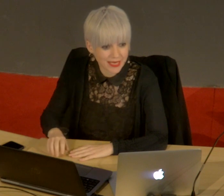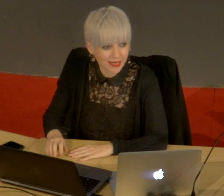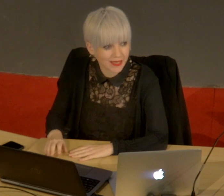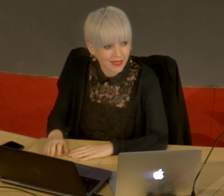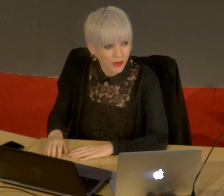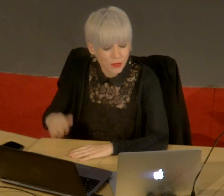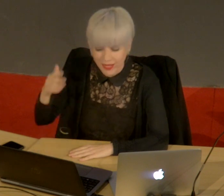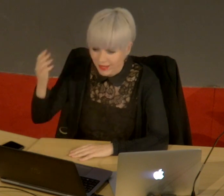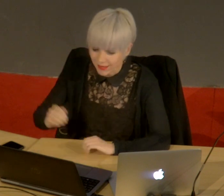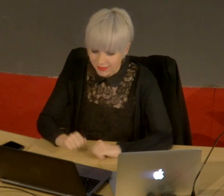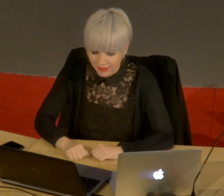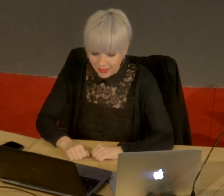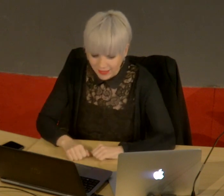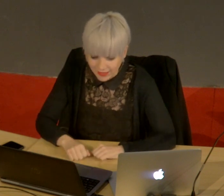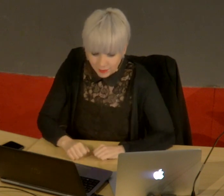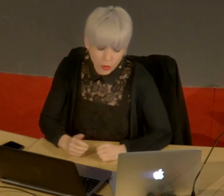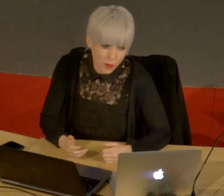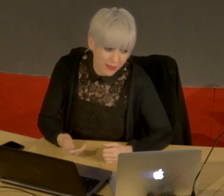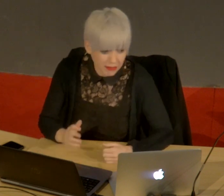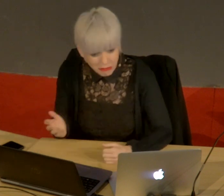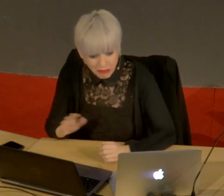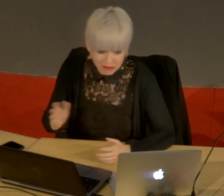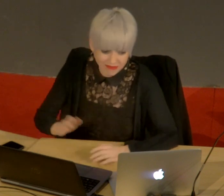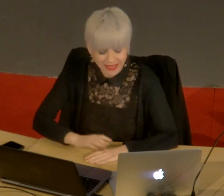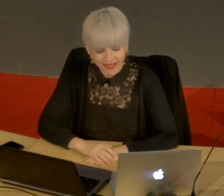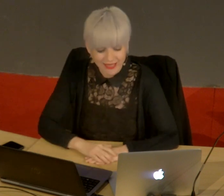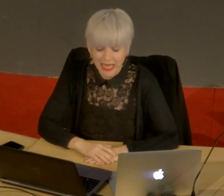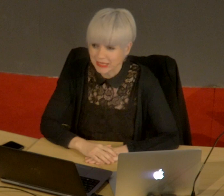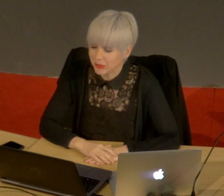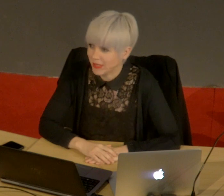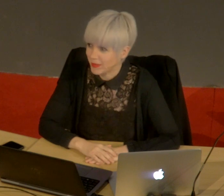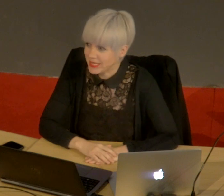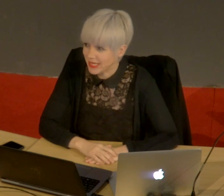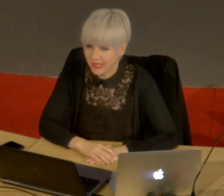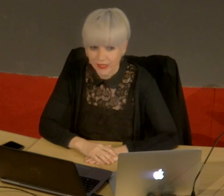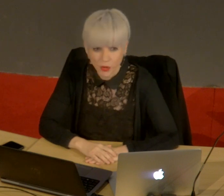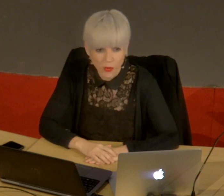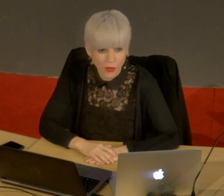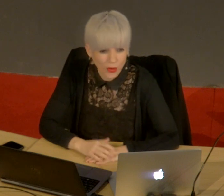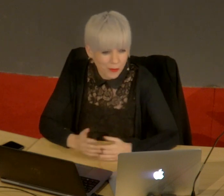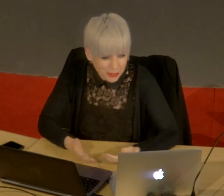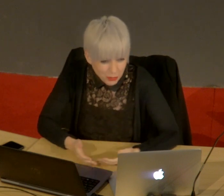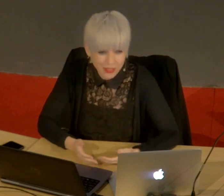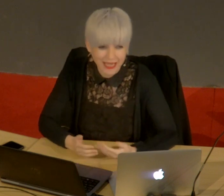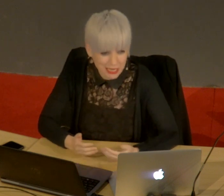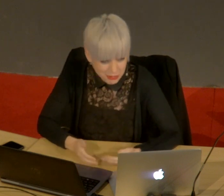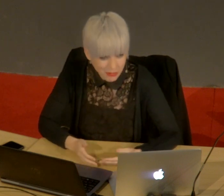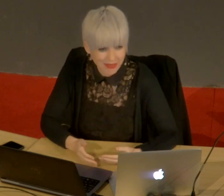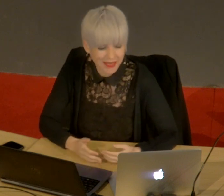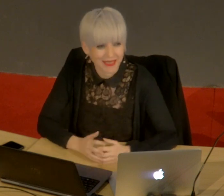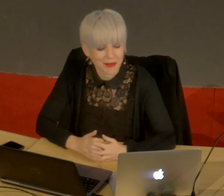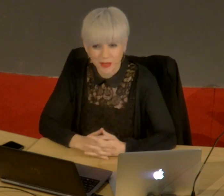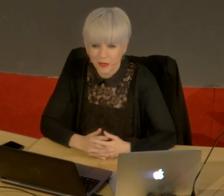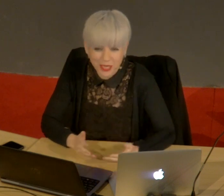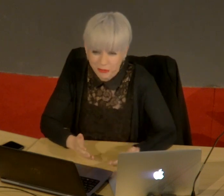era una preocupación relativa pensar como vctoria las 12